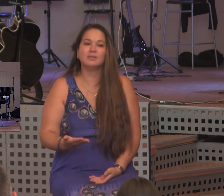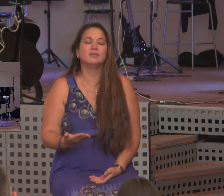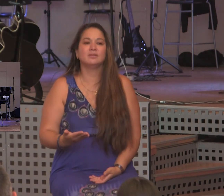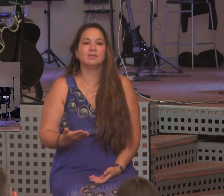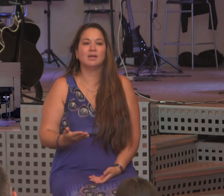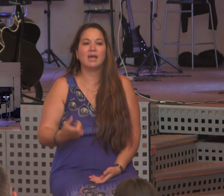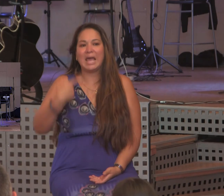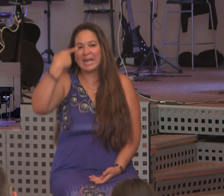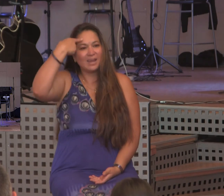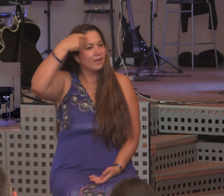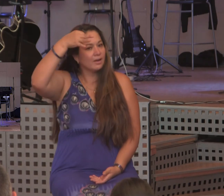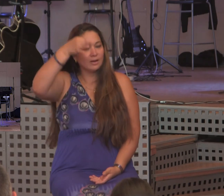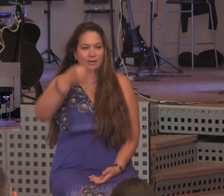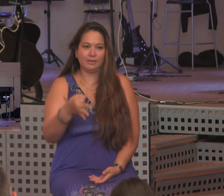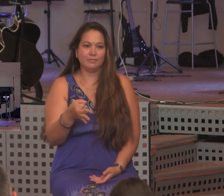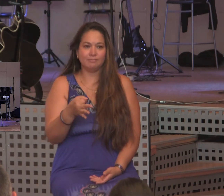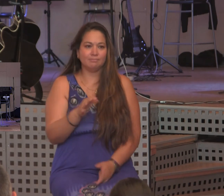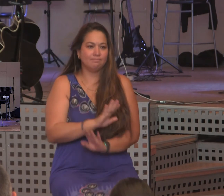Eso es lo central.